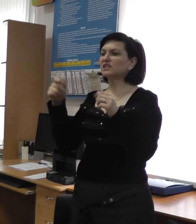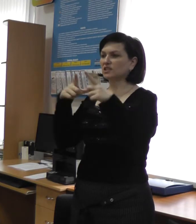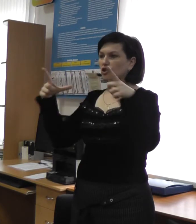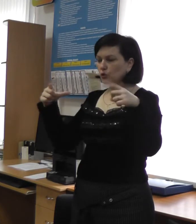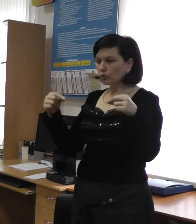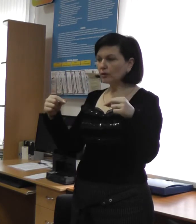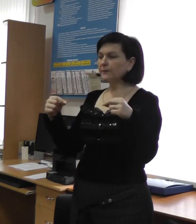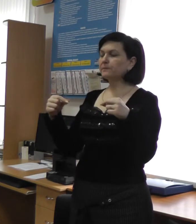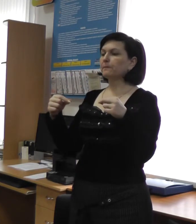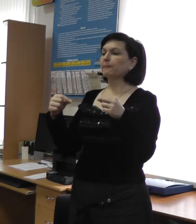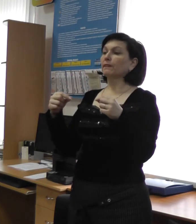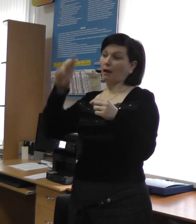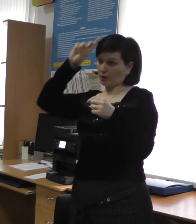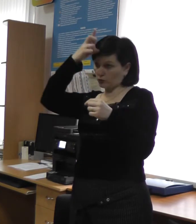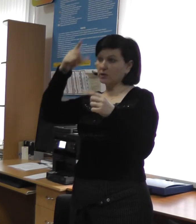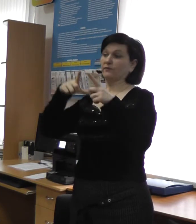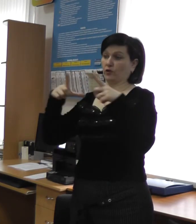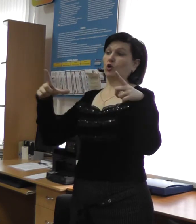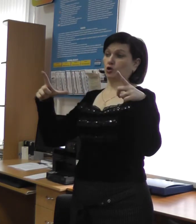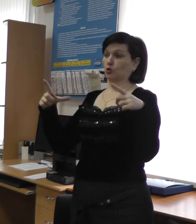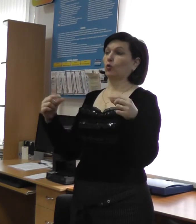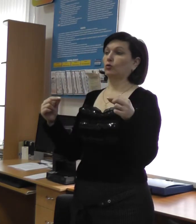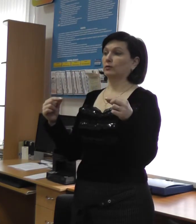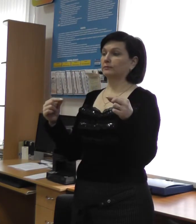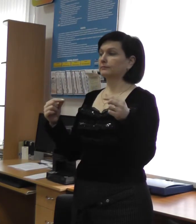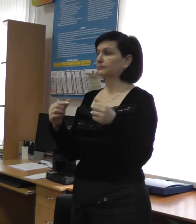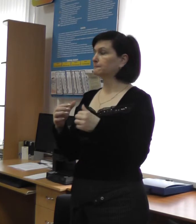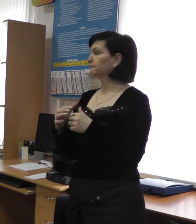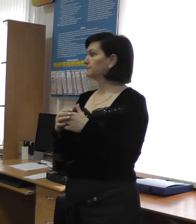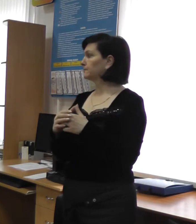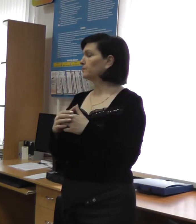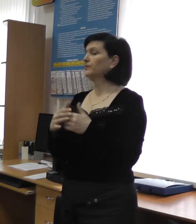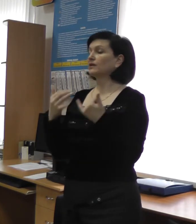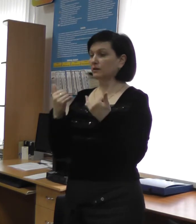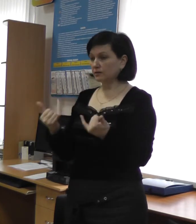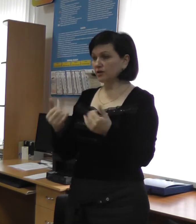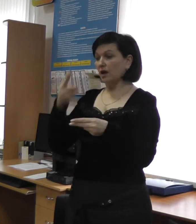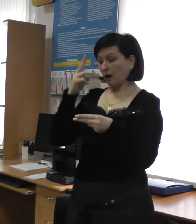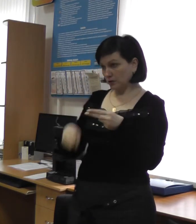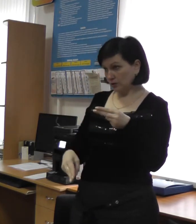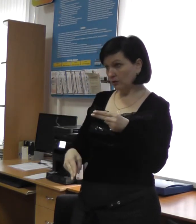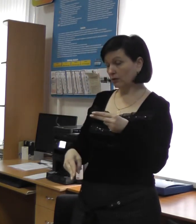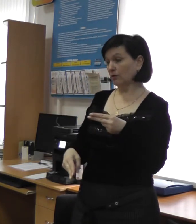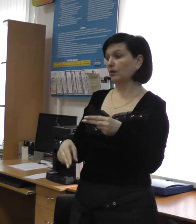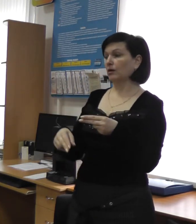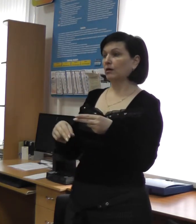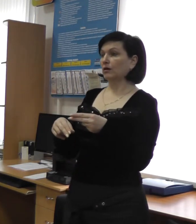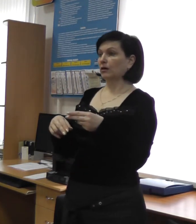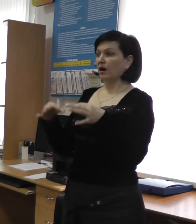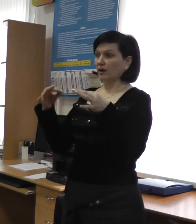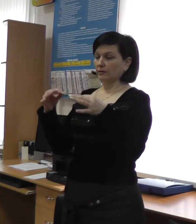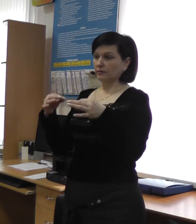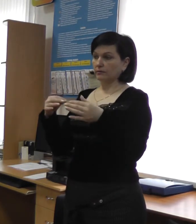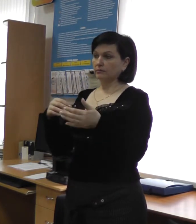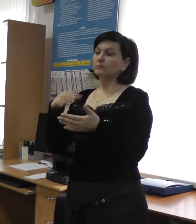приобрела статус муниципального образовательного учреждения. И теперь по окончании ее выпускники получают